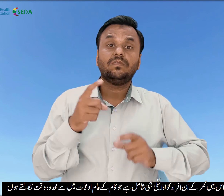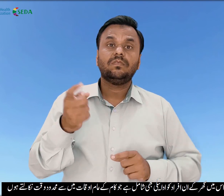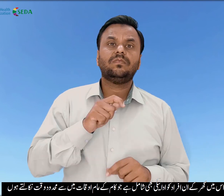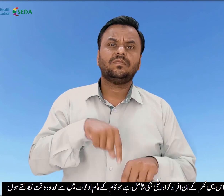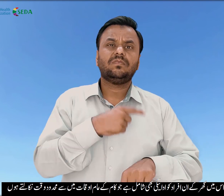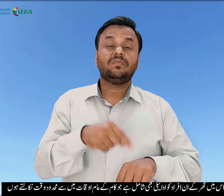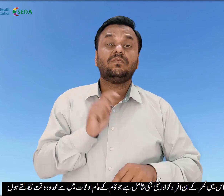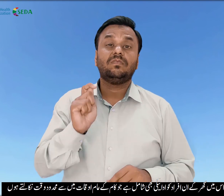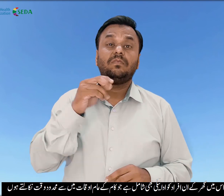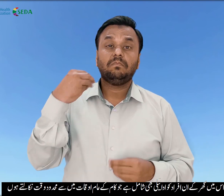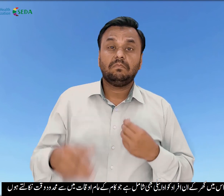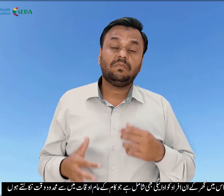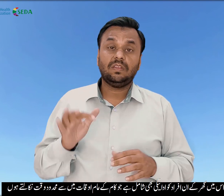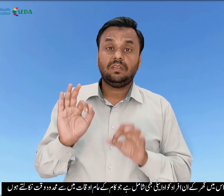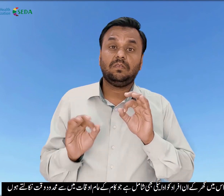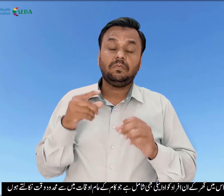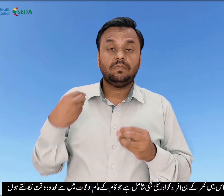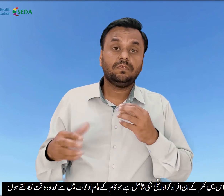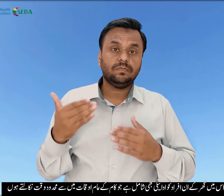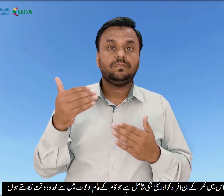سے محدود وقت نکالتے ہوں۔